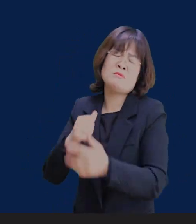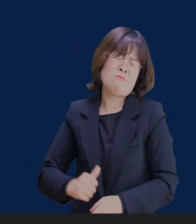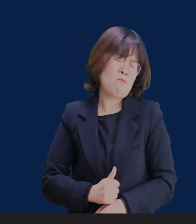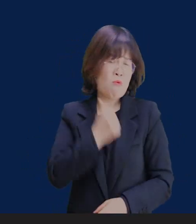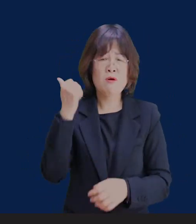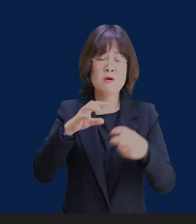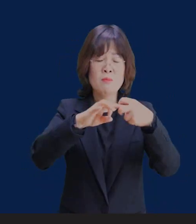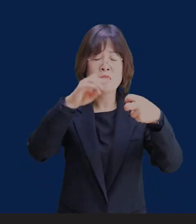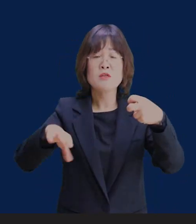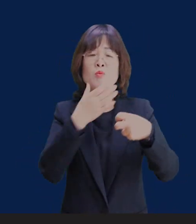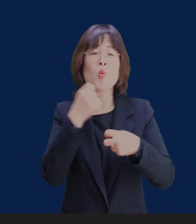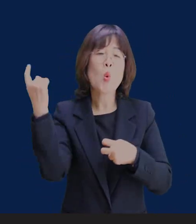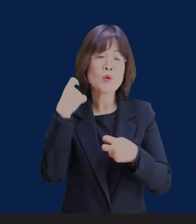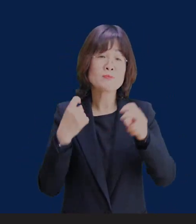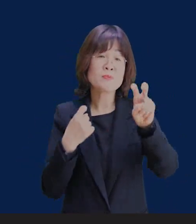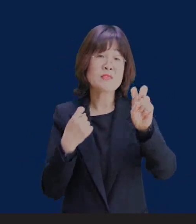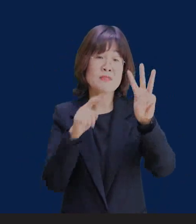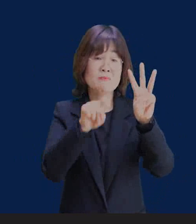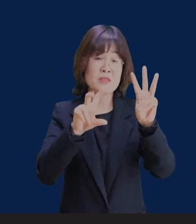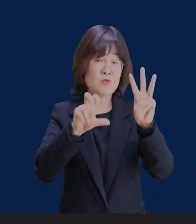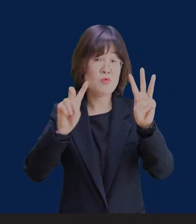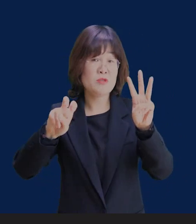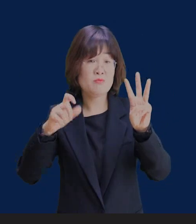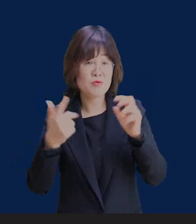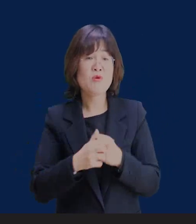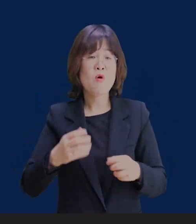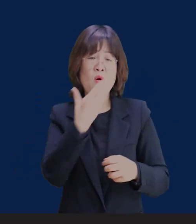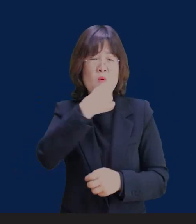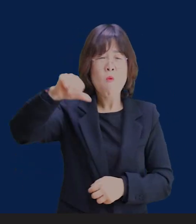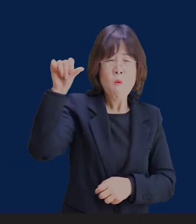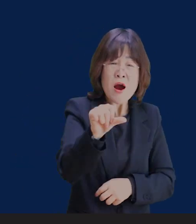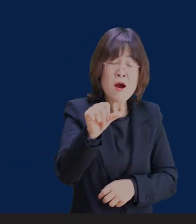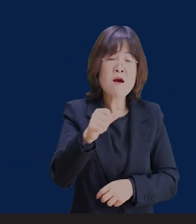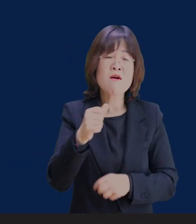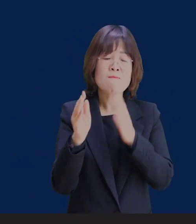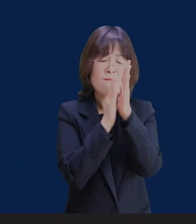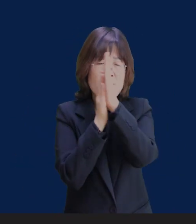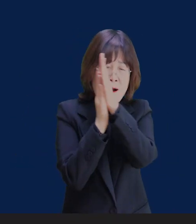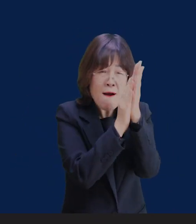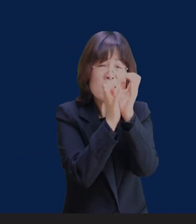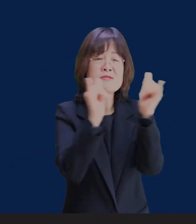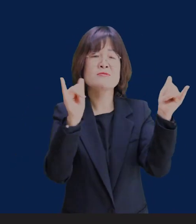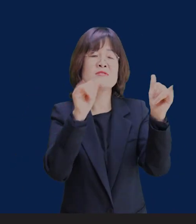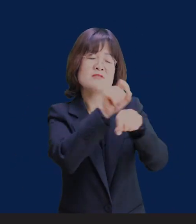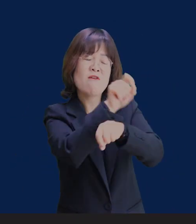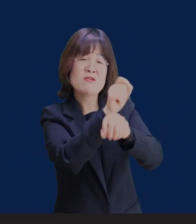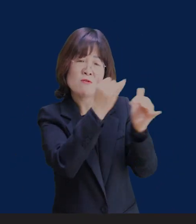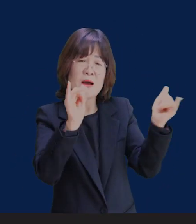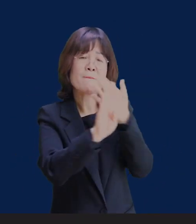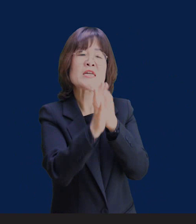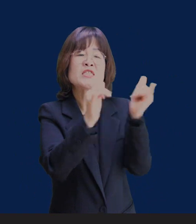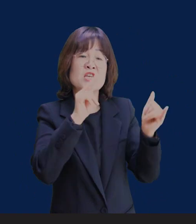분노하시는 것입니다. 마태복음 23장 25절과 26절입니다. 시작. 화 있을진저 외식하는